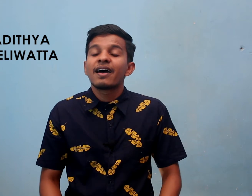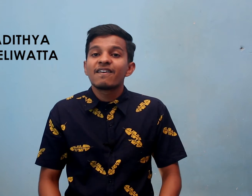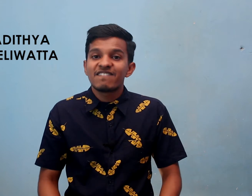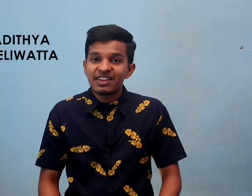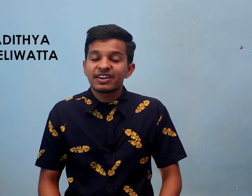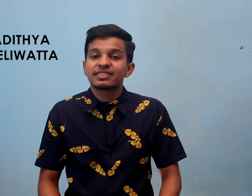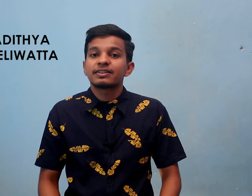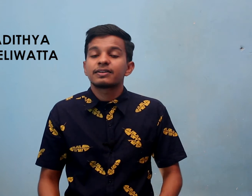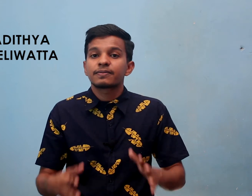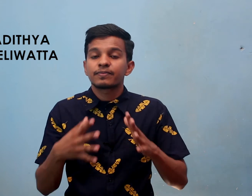වැලිවත්ත.